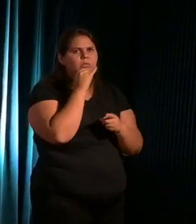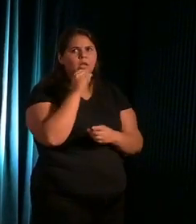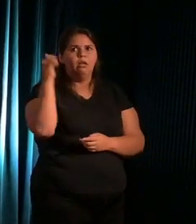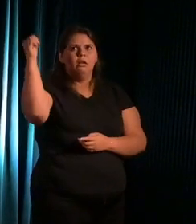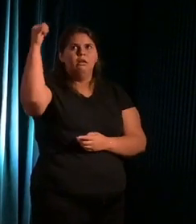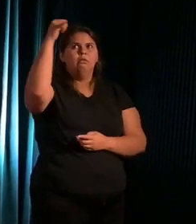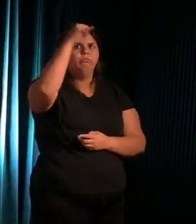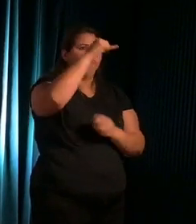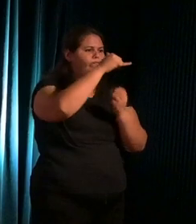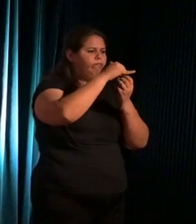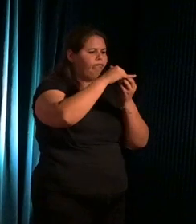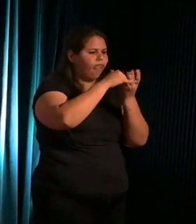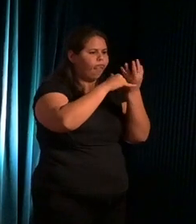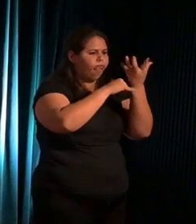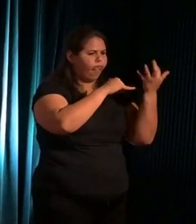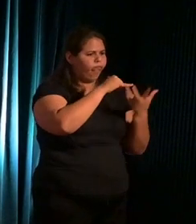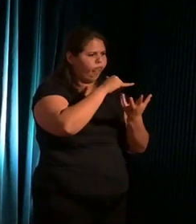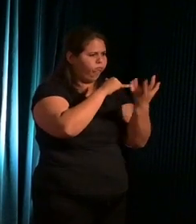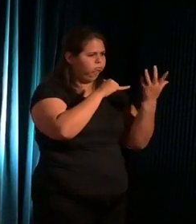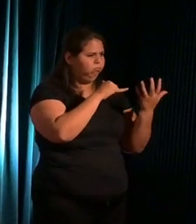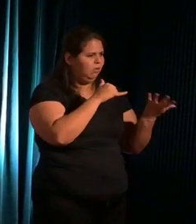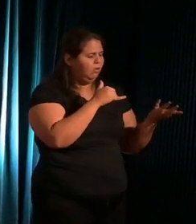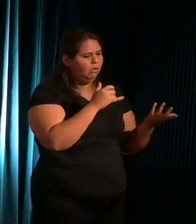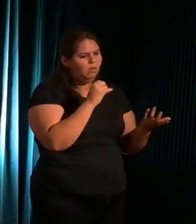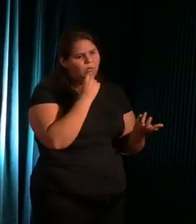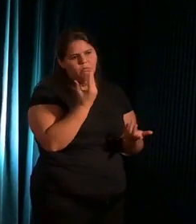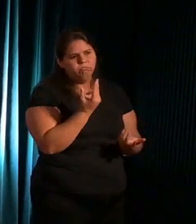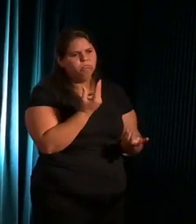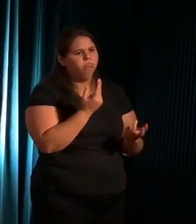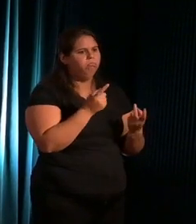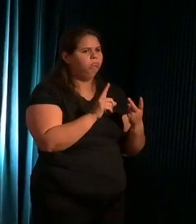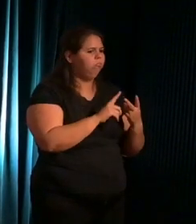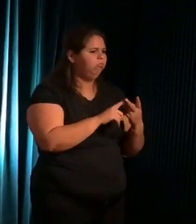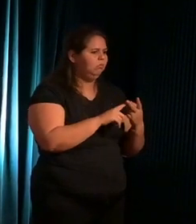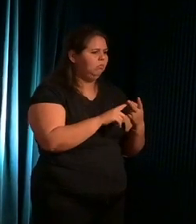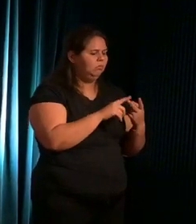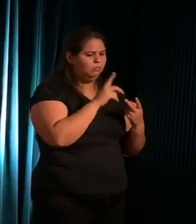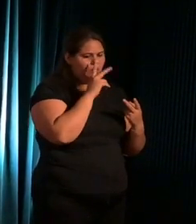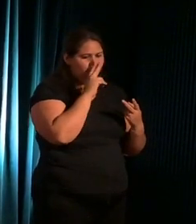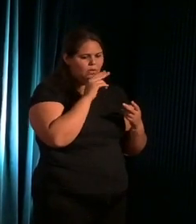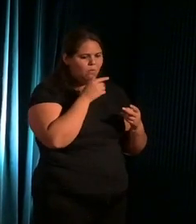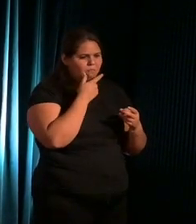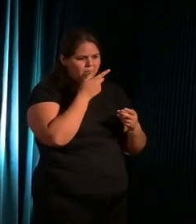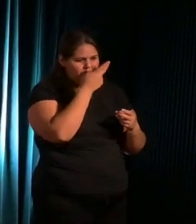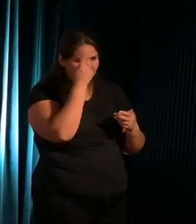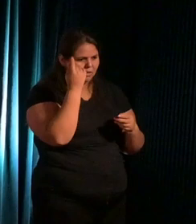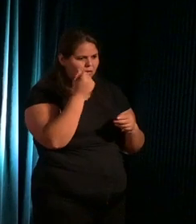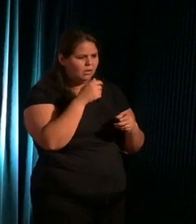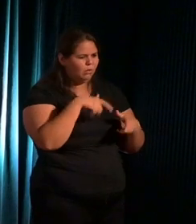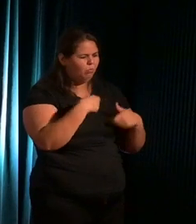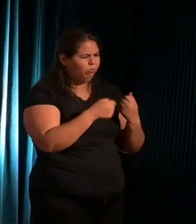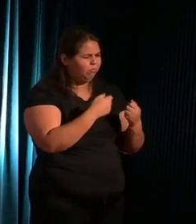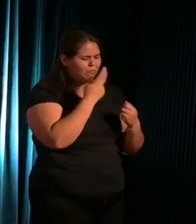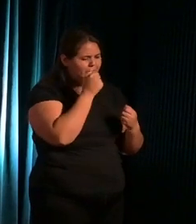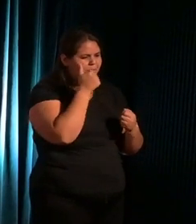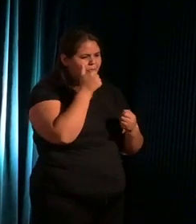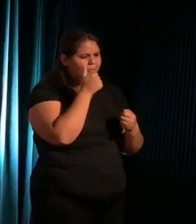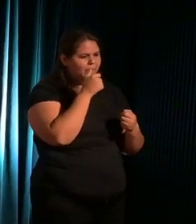em chamas, o outro que corre com um obtuso metal